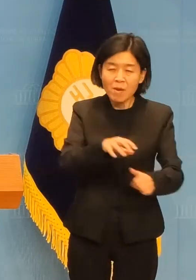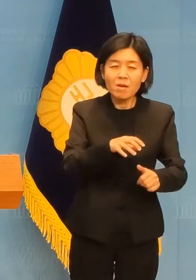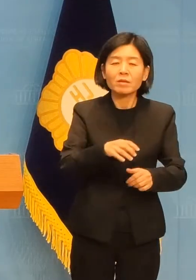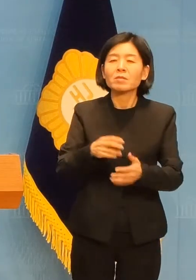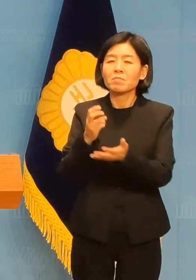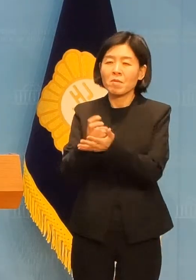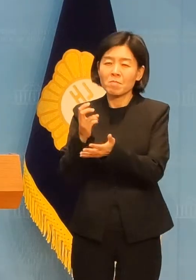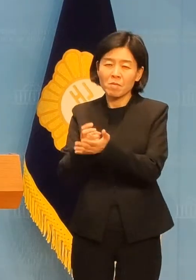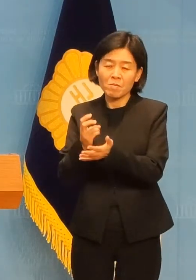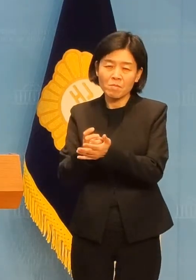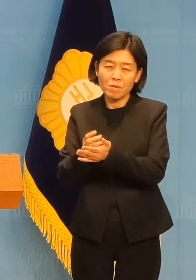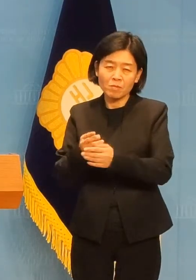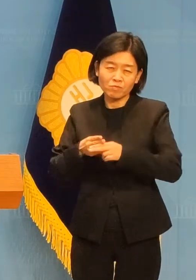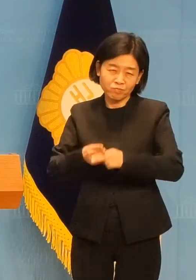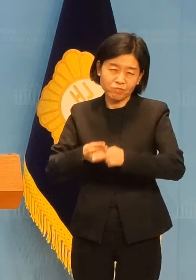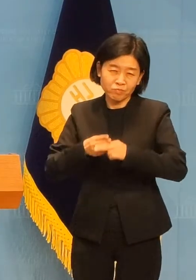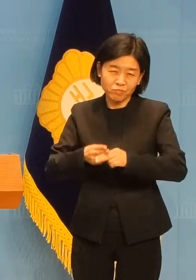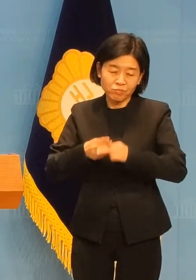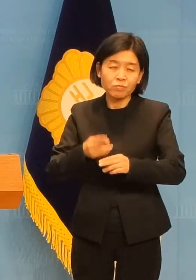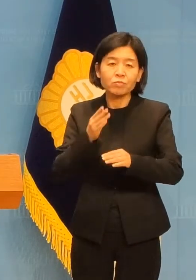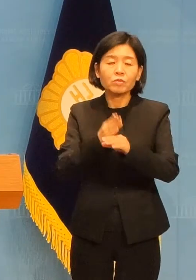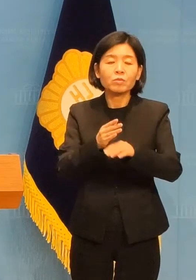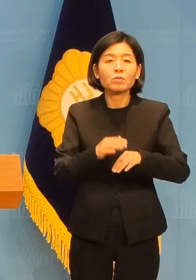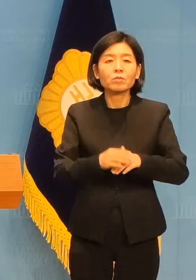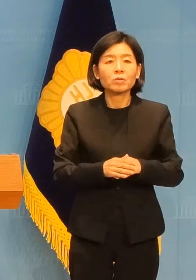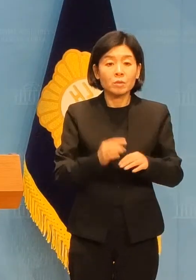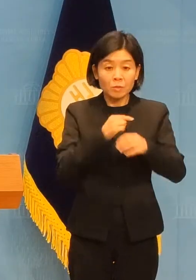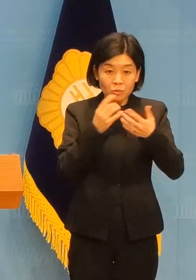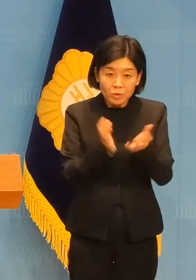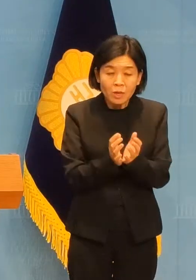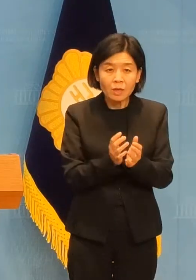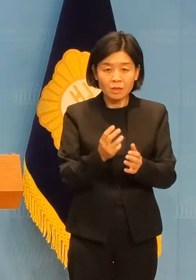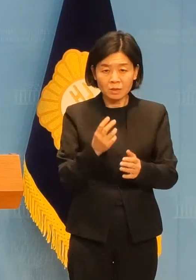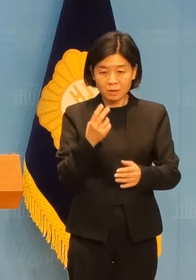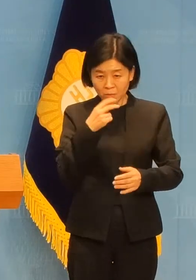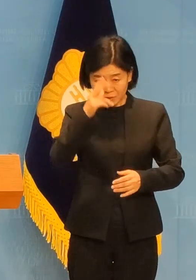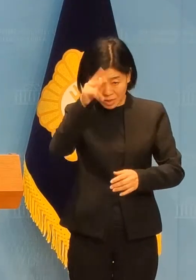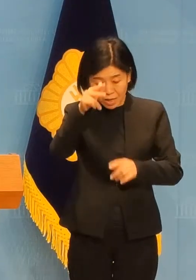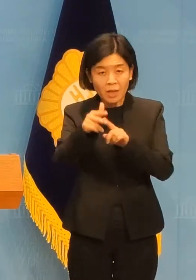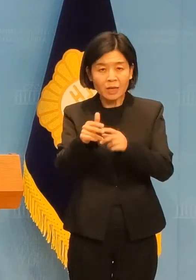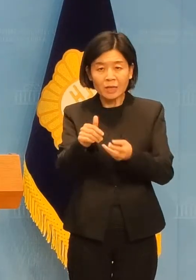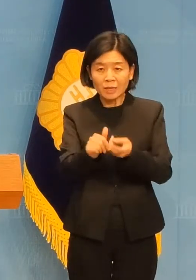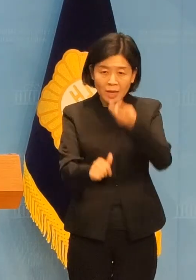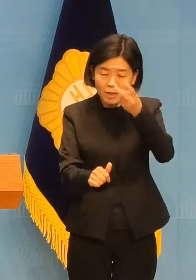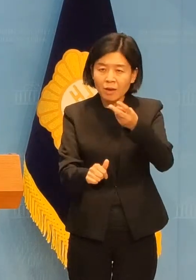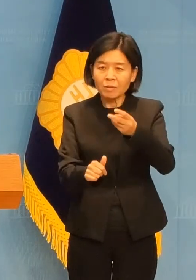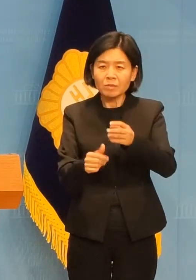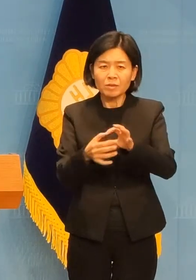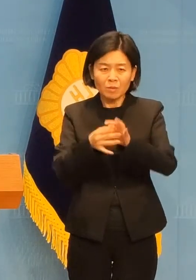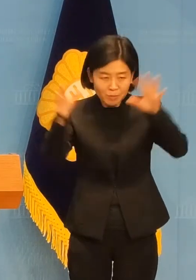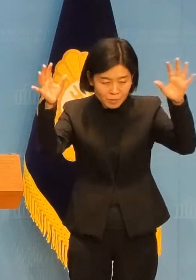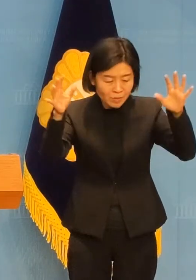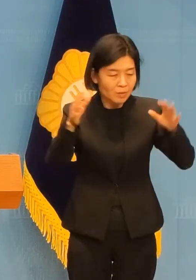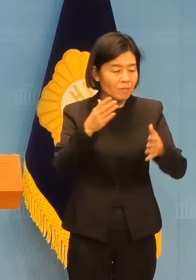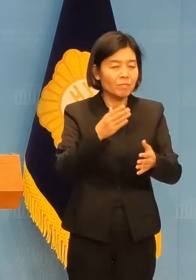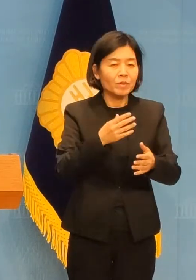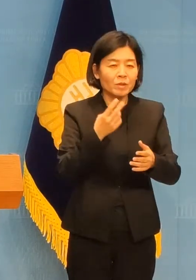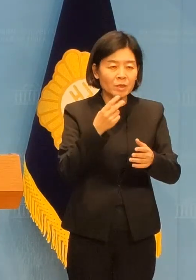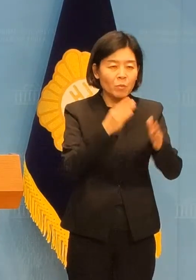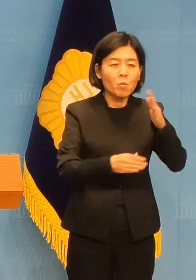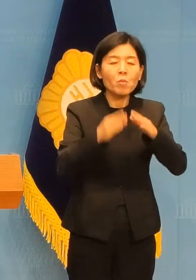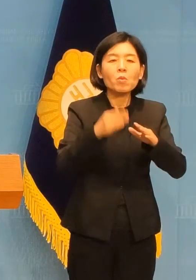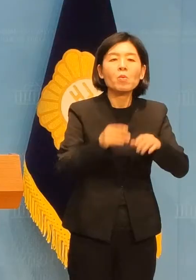있습니다. 민주당은 검사도 탄핵 없이 일반 공무원처럼 파면할 수 있는